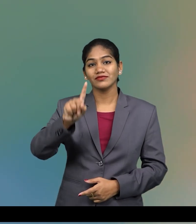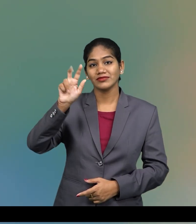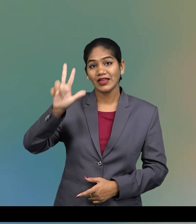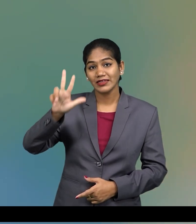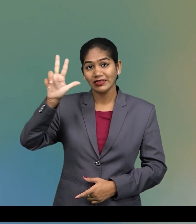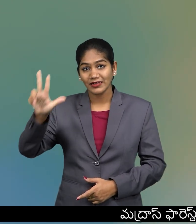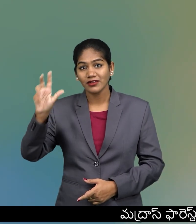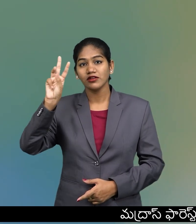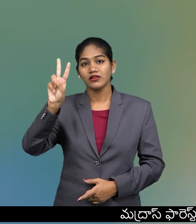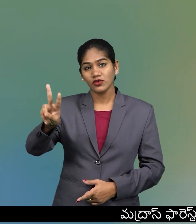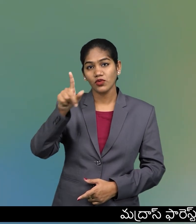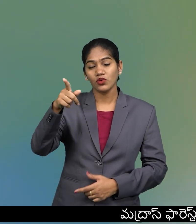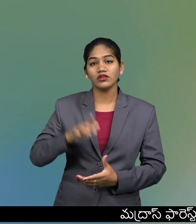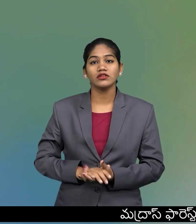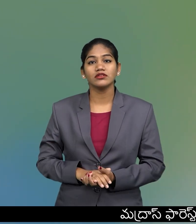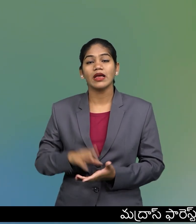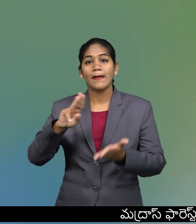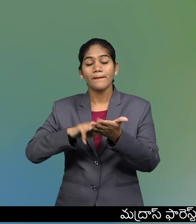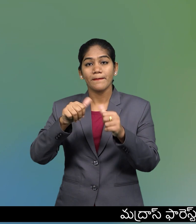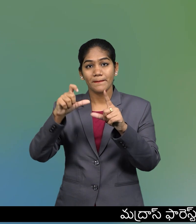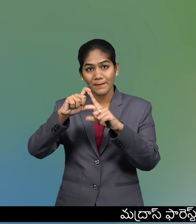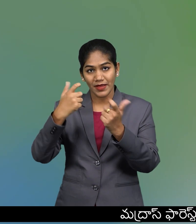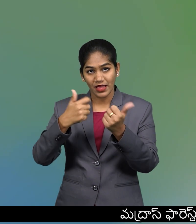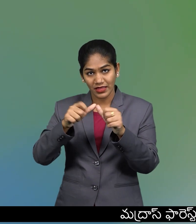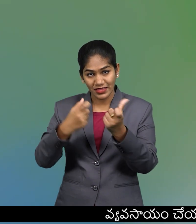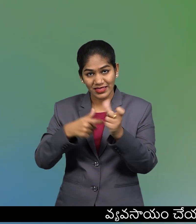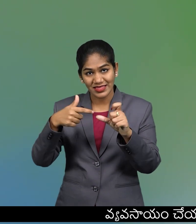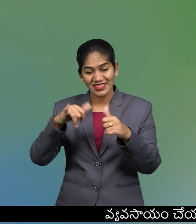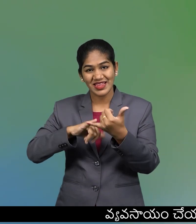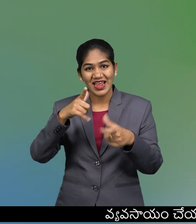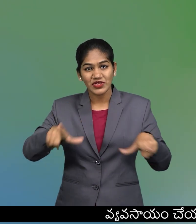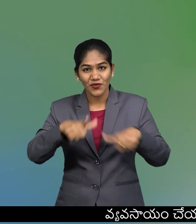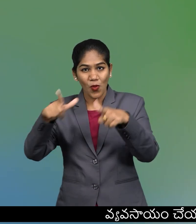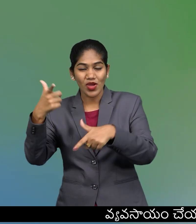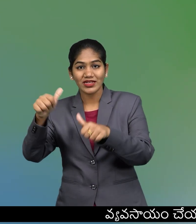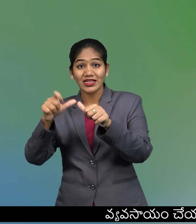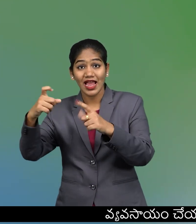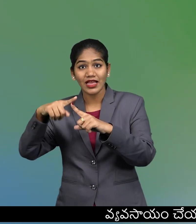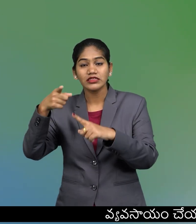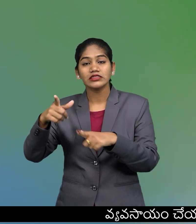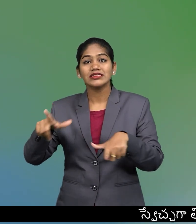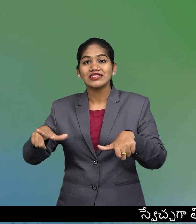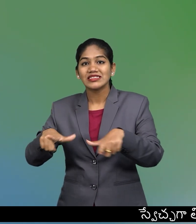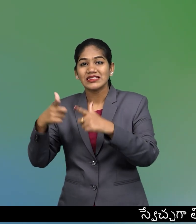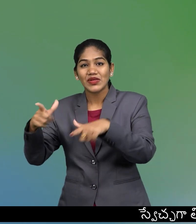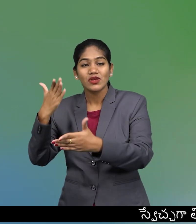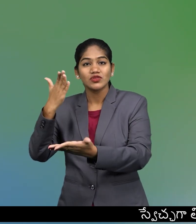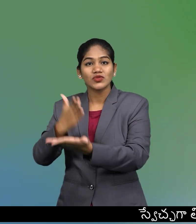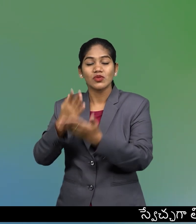(1882) మద్రాస్ ఫారెస్ట్ యాక్ట్ గిరిజన ప్రజలను వ్యవసాయం చేయకుండా మరియు అడవిలో స్వేచ్ఛగా తిరగకుండా